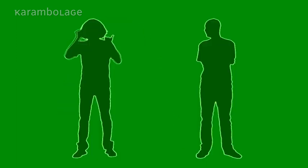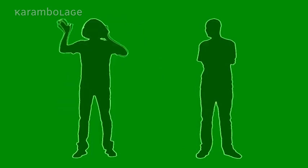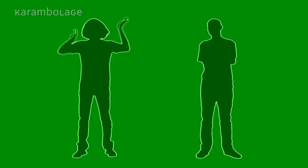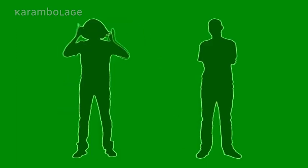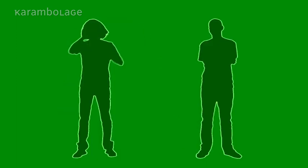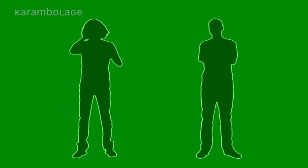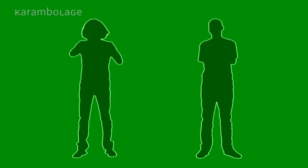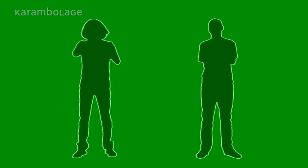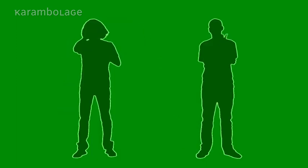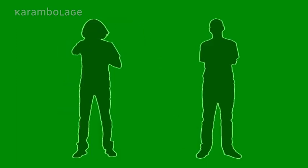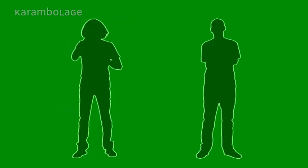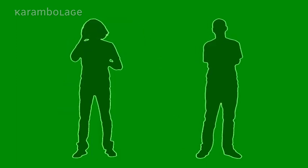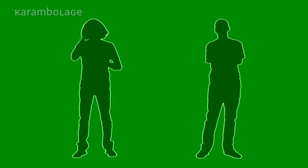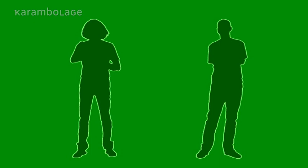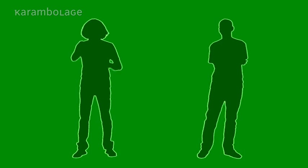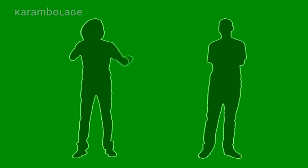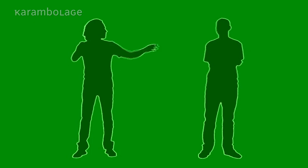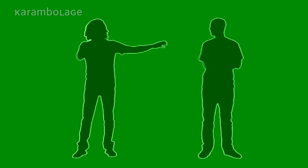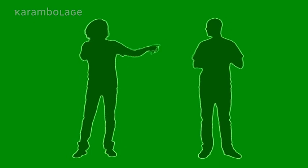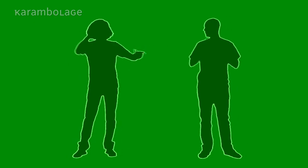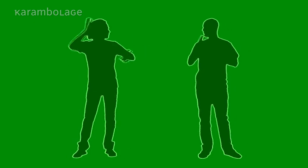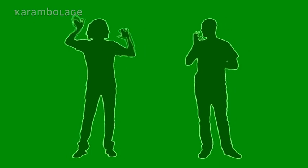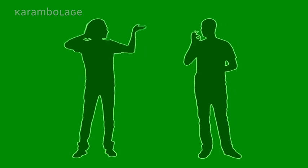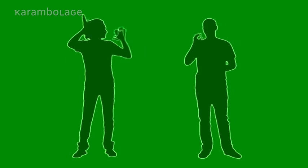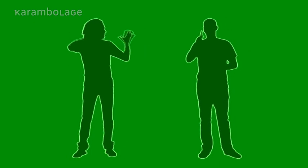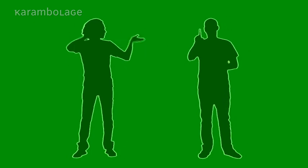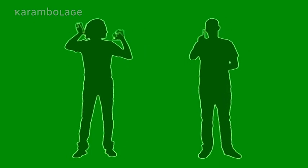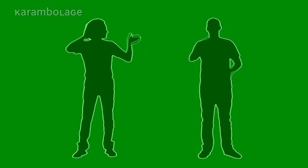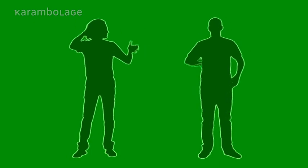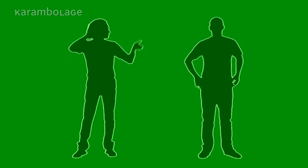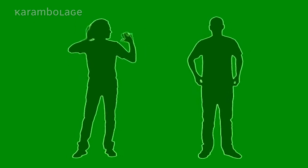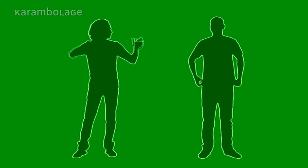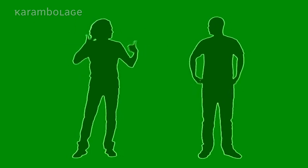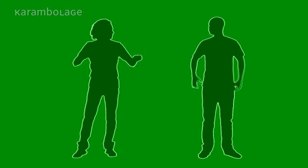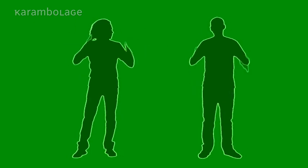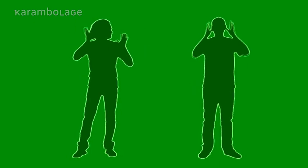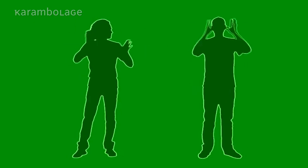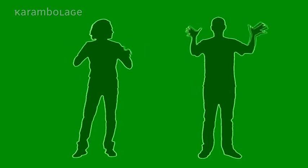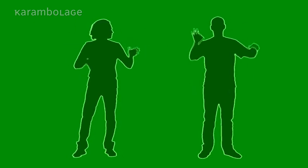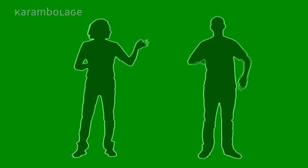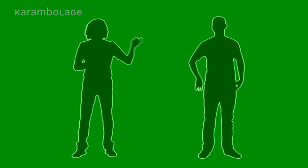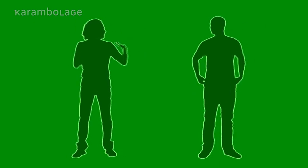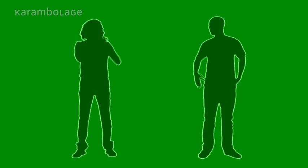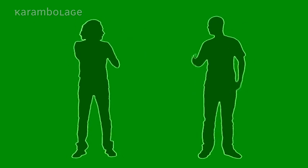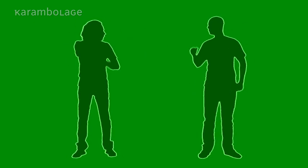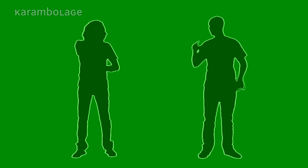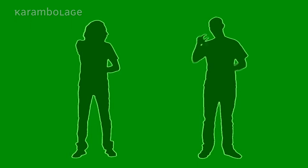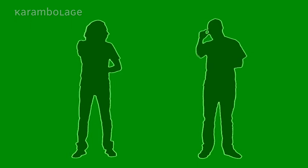immer ganz einfach, sich unter Gehörlosen zu verstehen. Wir haben mit Marek und Laurent sehr viel gelernt. Wir haben zum Beispiel